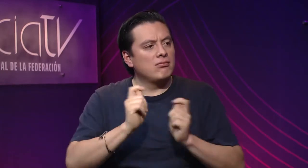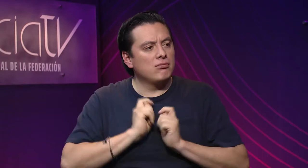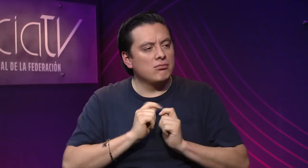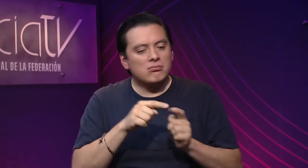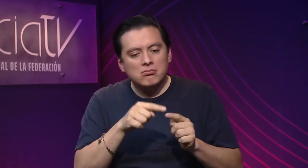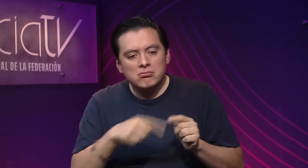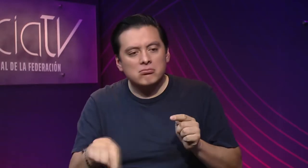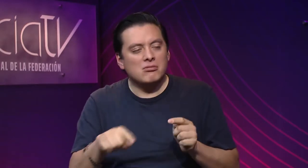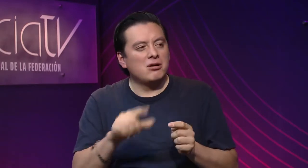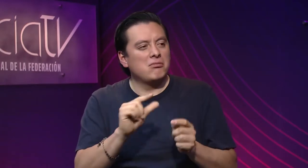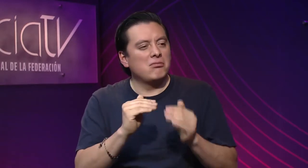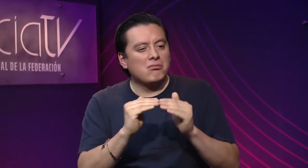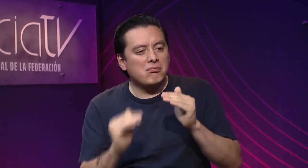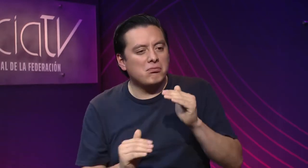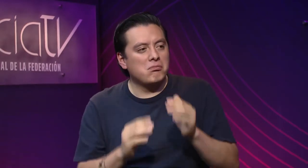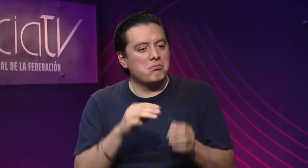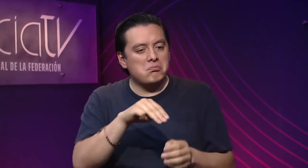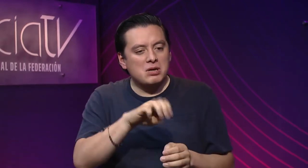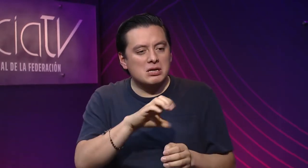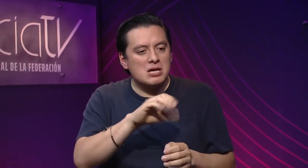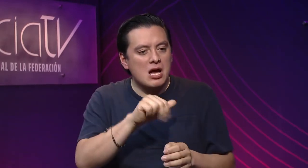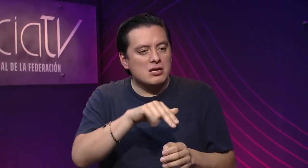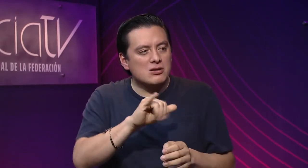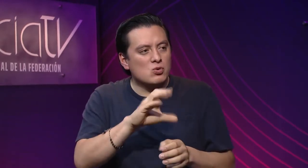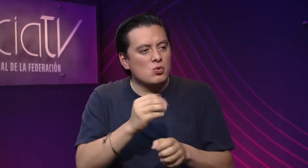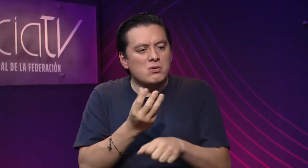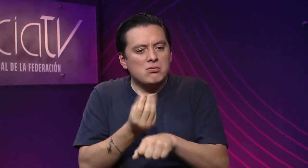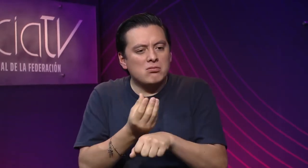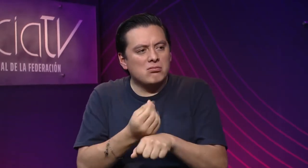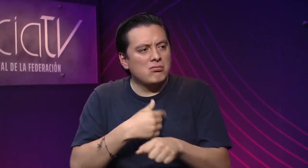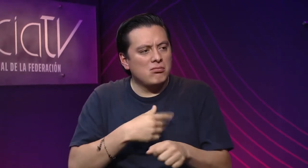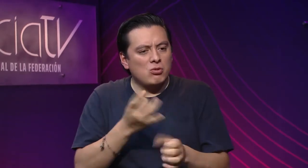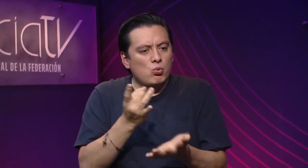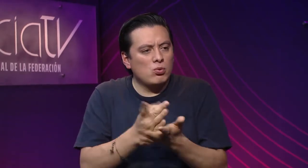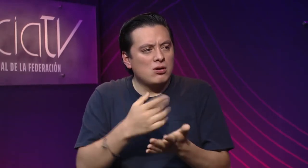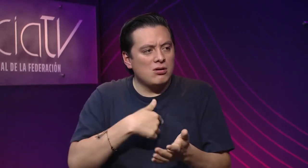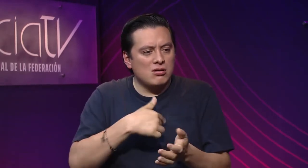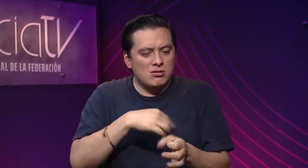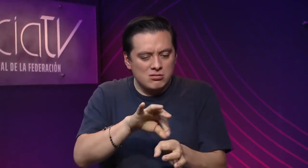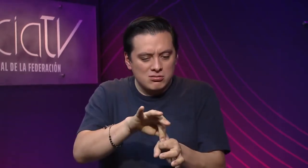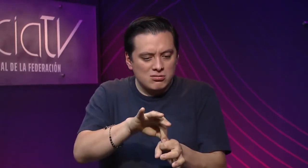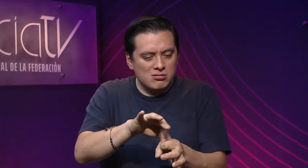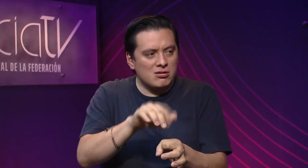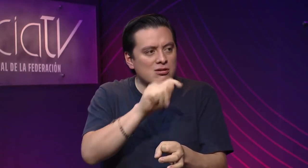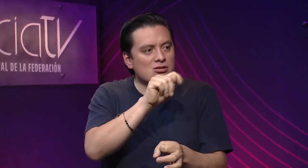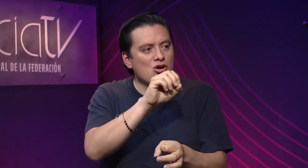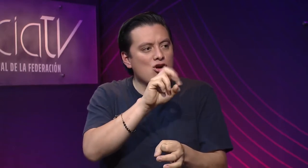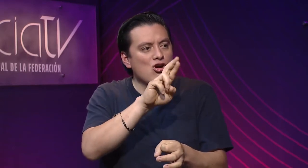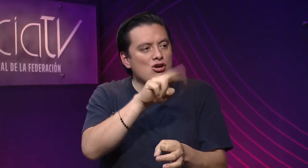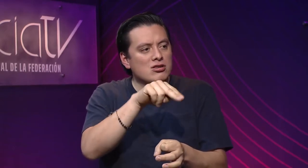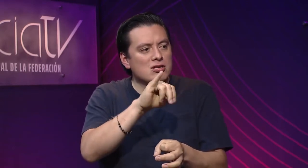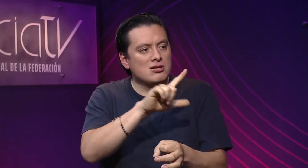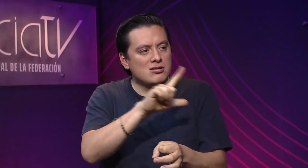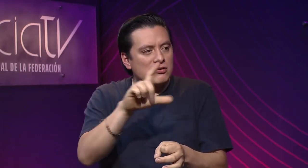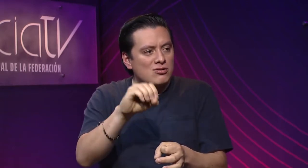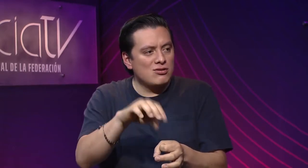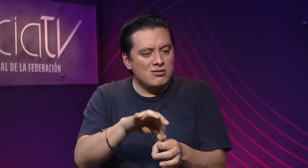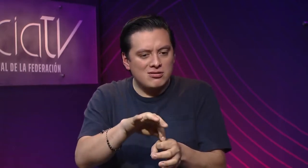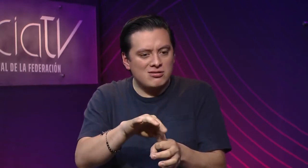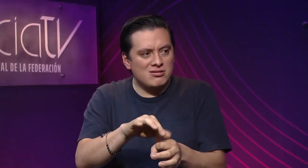opción de quedarte a trabajar. Y yo dije, qué bien, qué padre que me están dando la opción de quedarme. Y dije, sí, me voy a quedar